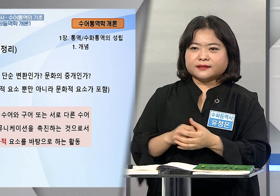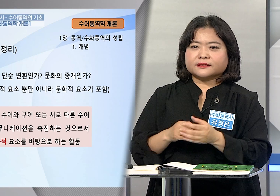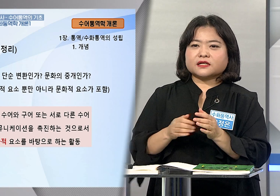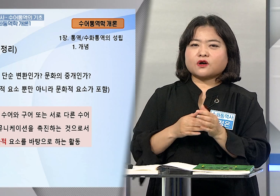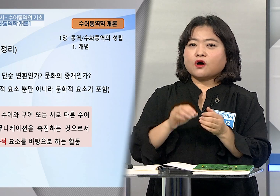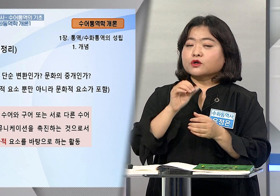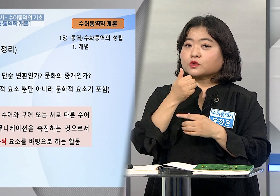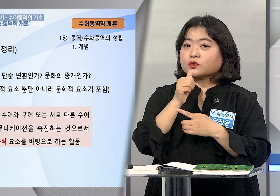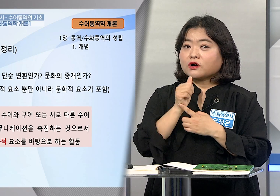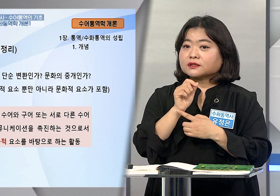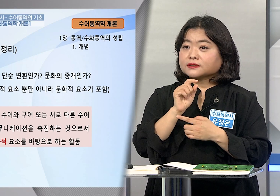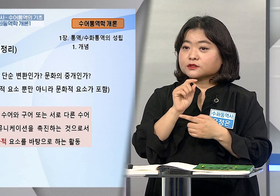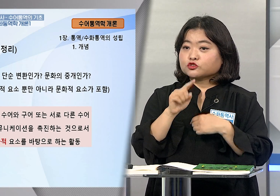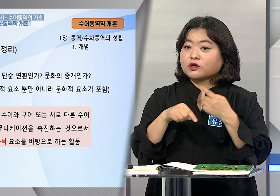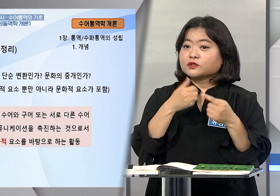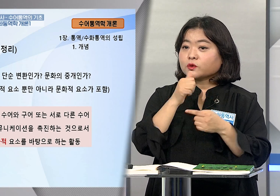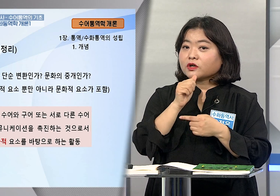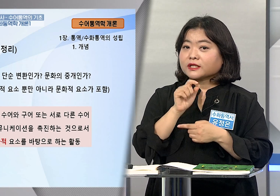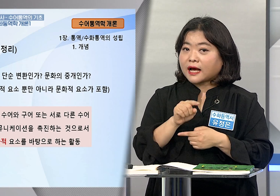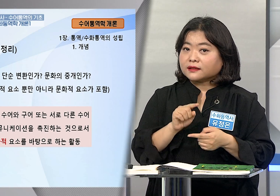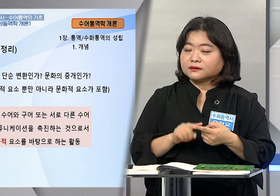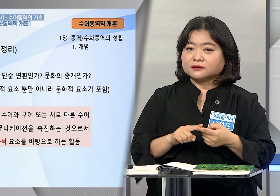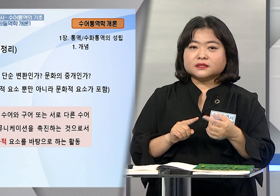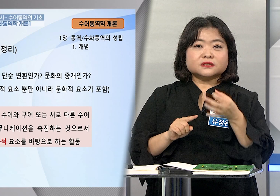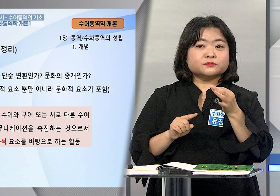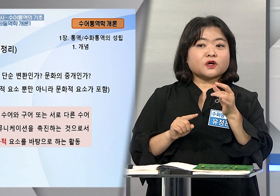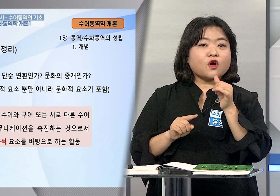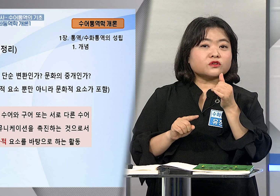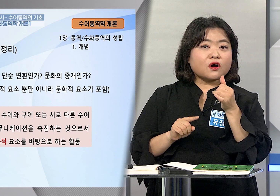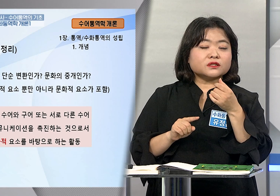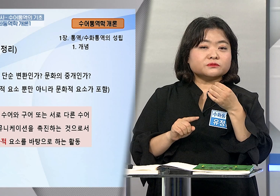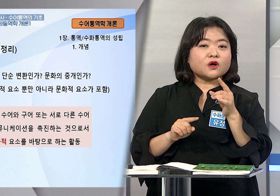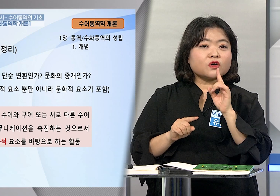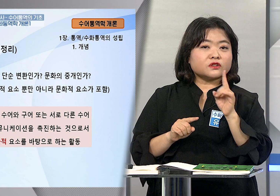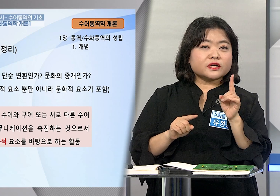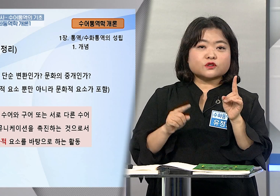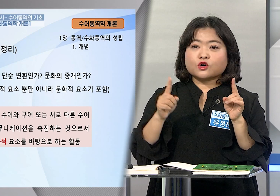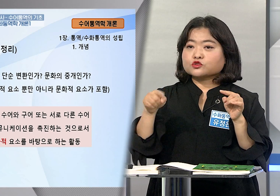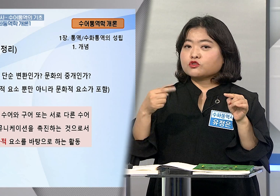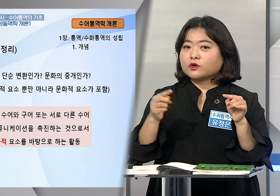다릅니다. 그래서 수어 통역이란 음성